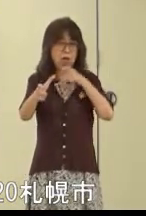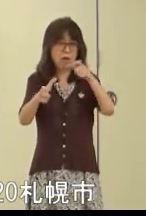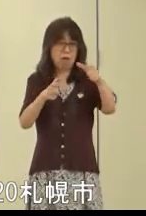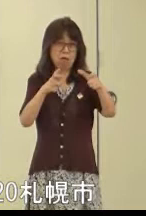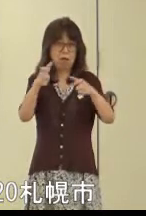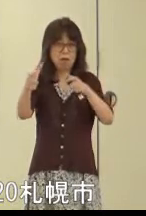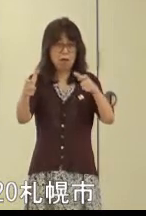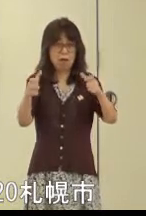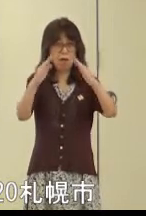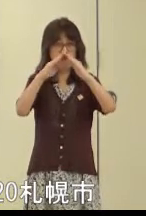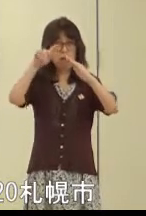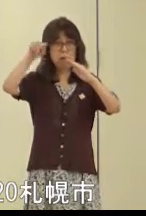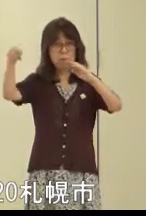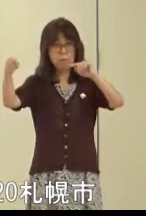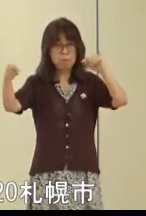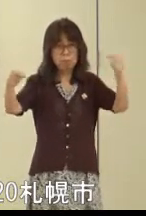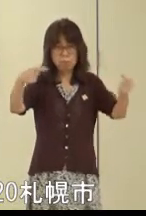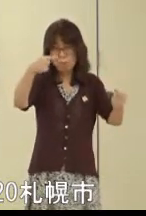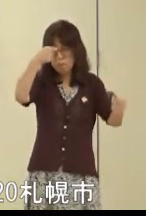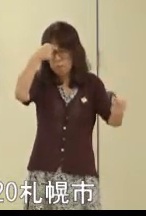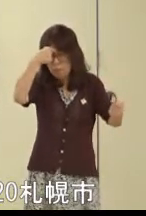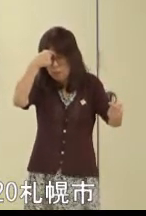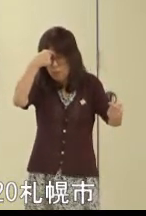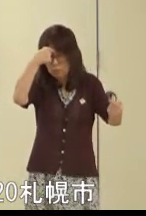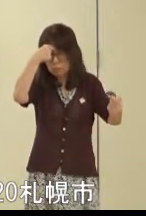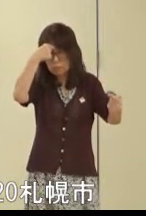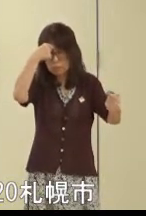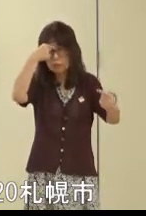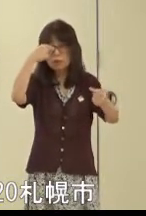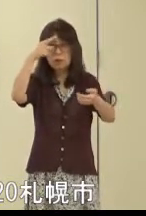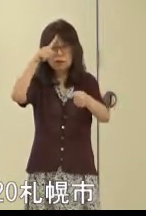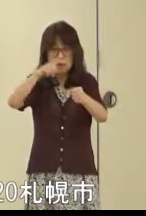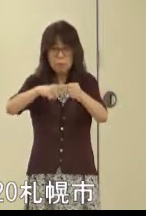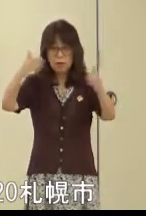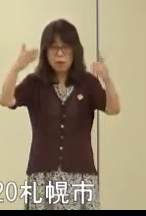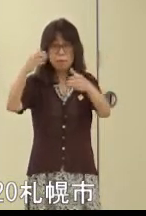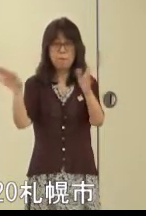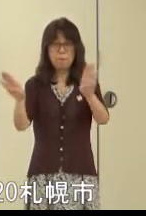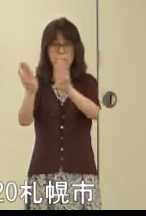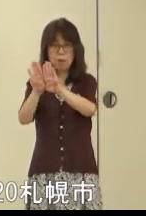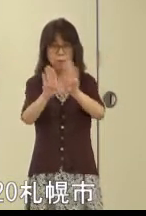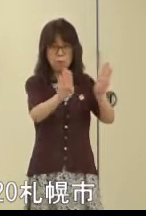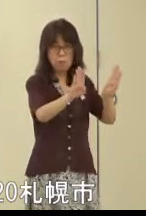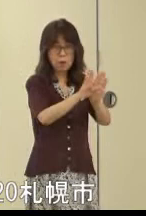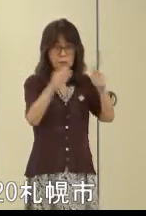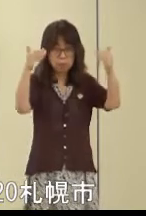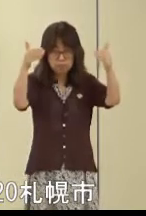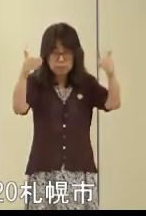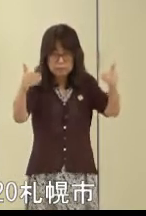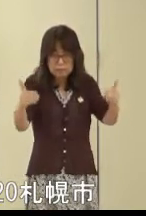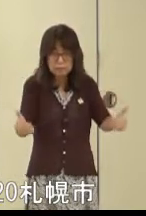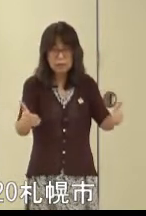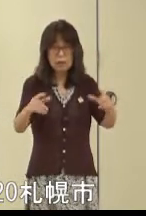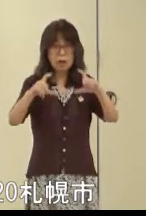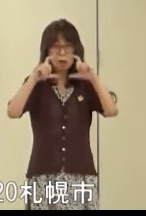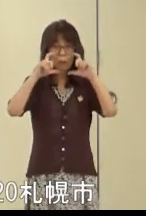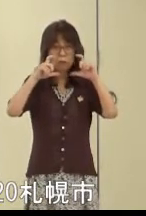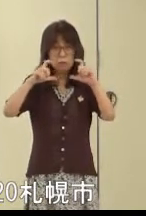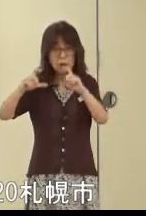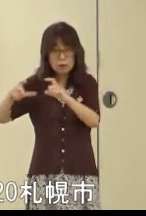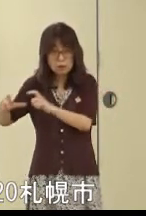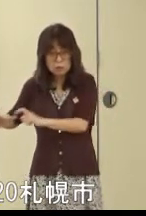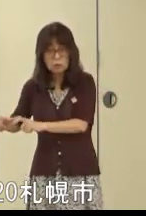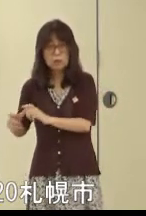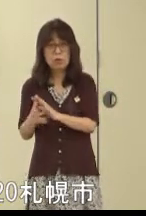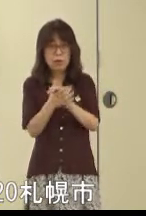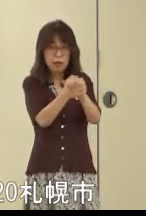迷惑にならないように窓は閉めてしまうという状況もありますマスクを外してしたし仲間内